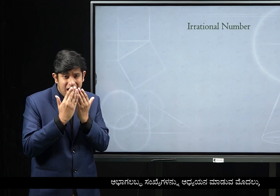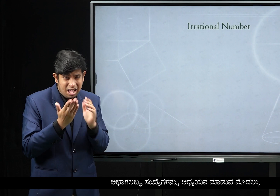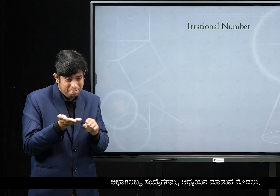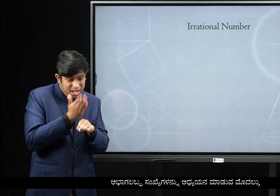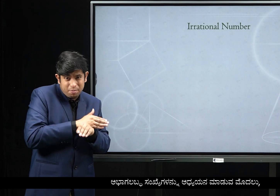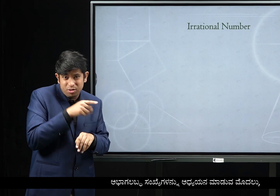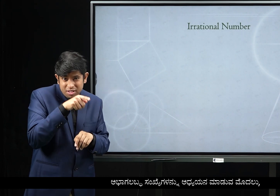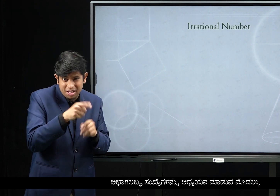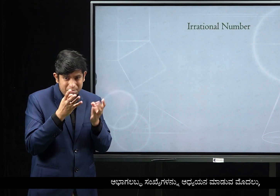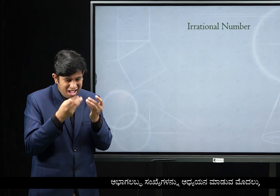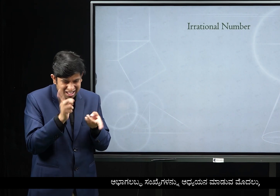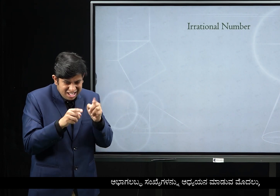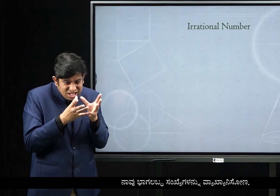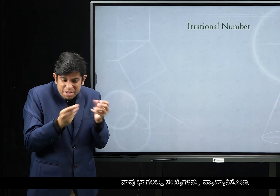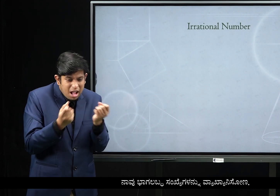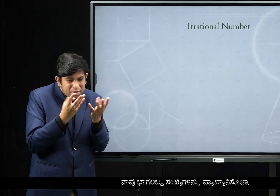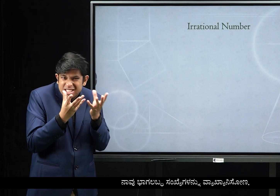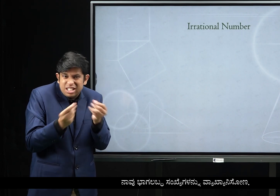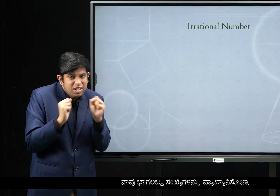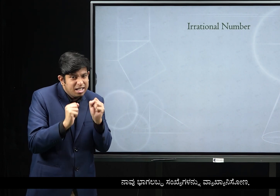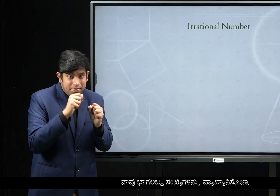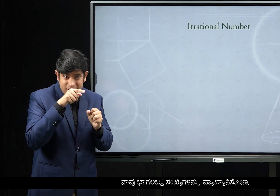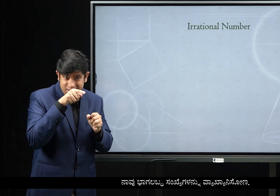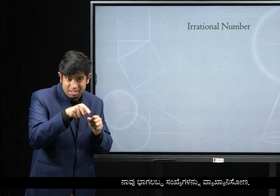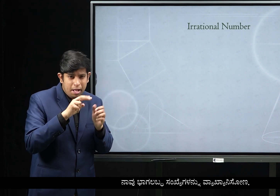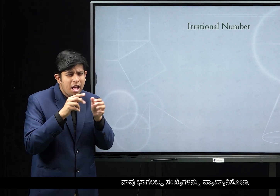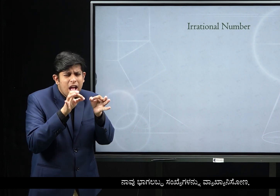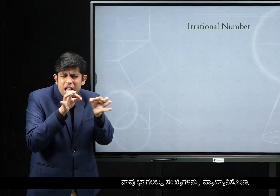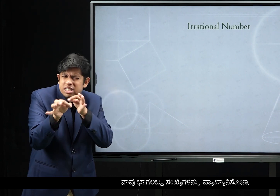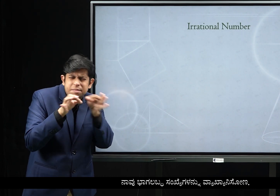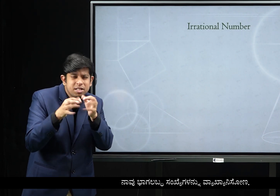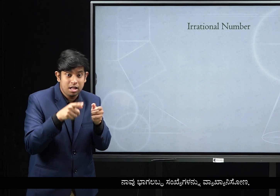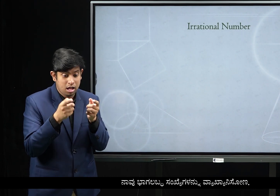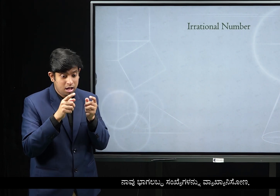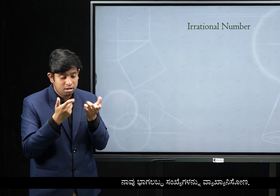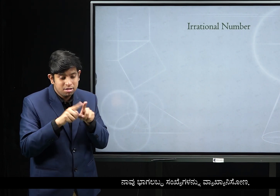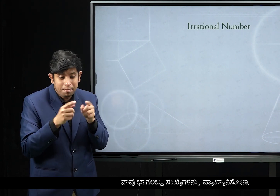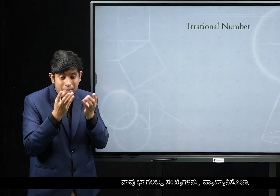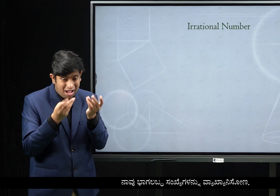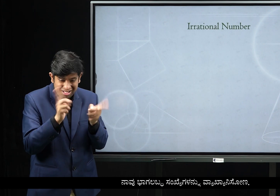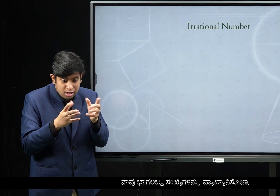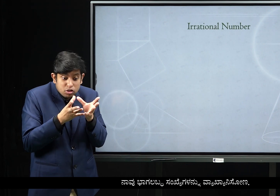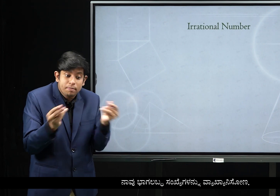ಅಭಾಗಲಬ್ಧ ಸಂಖ್ಯೆಗಳನ್ನು ಅಧ್ಯಯನ ಮಾಡುವ ಮೊದಲು ನಾವು ಭಾಗಲಬ್ಧ ಸಂಖ್ಯೆಗಳನ್ನು ವ್ಯಾಖ್ಯಾನಿಸೋಣ.